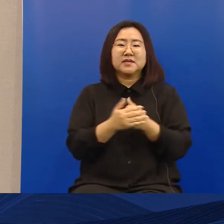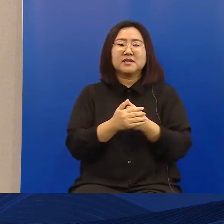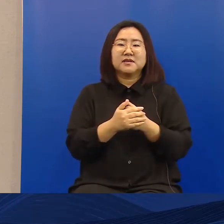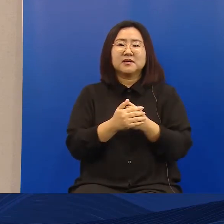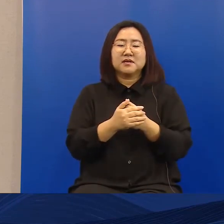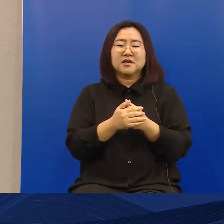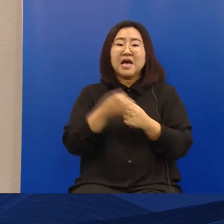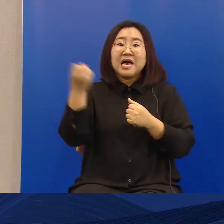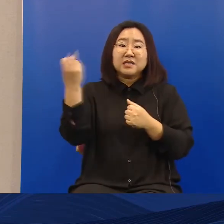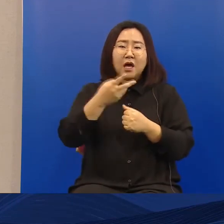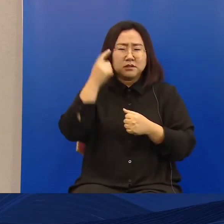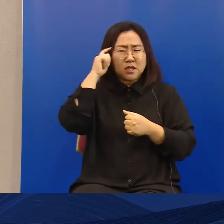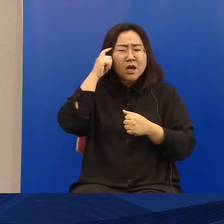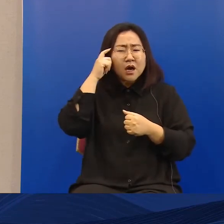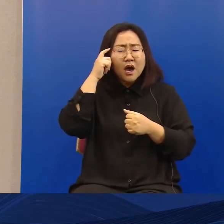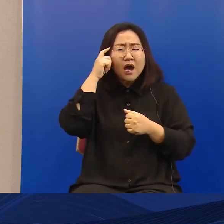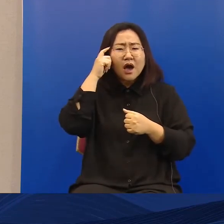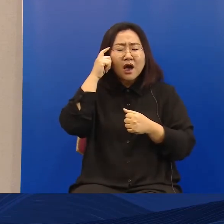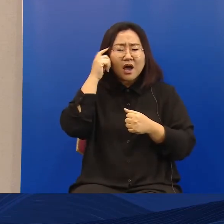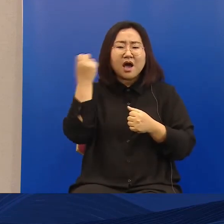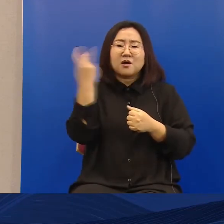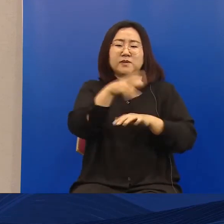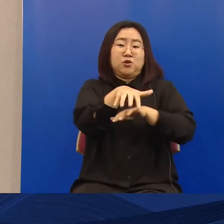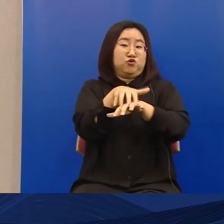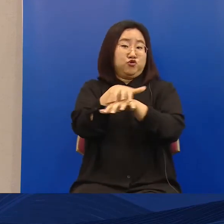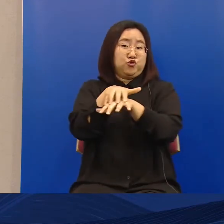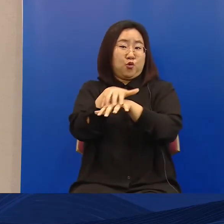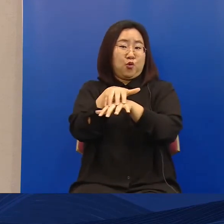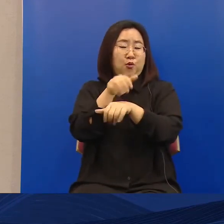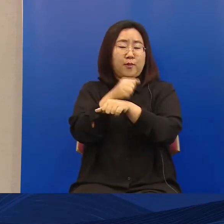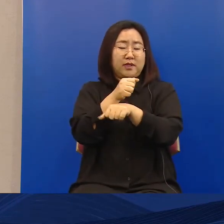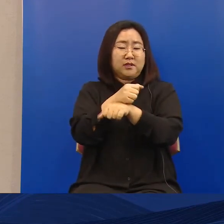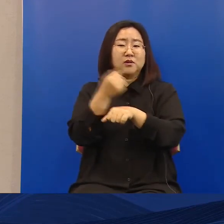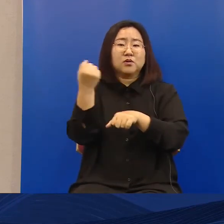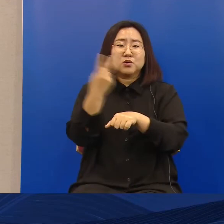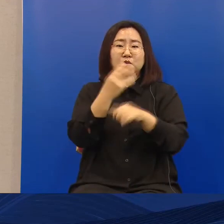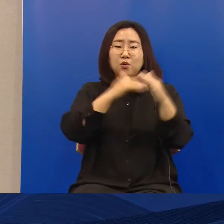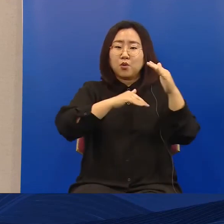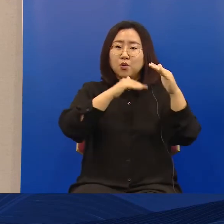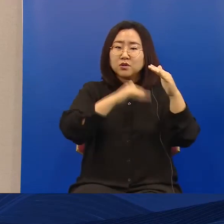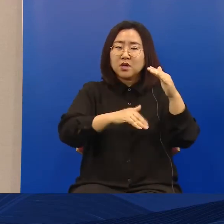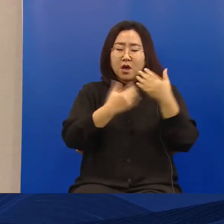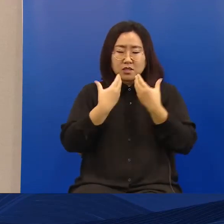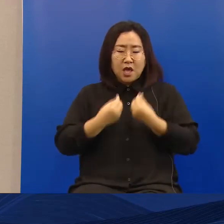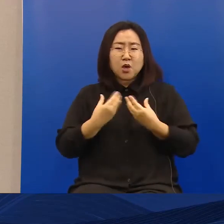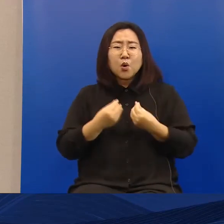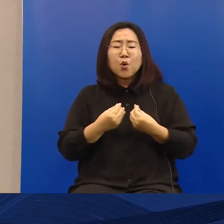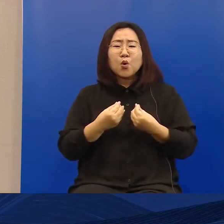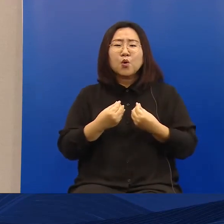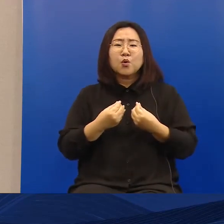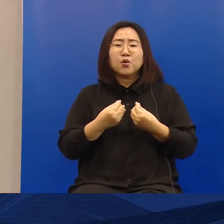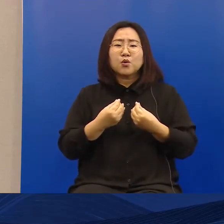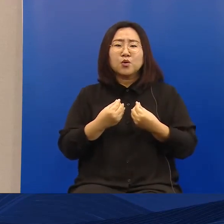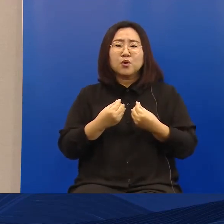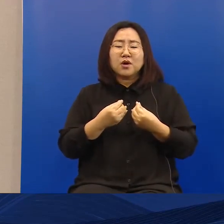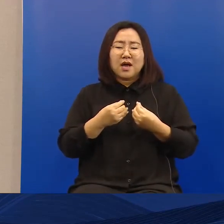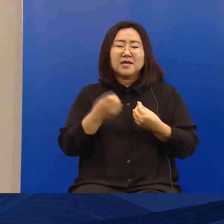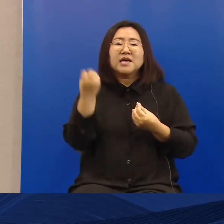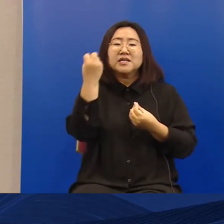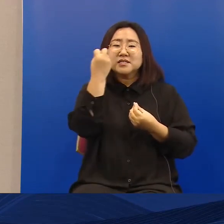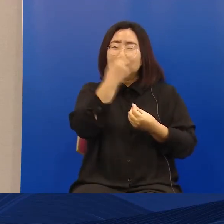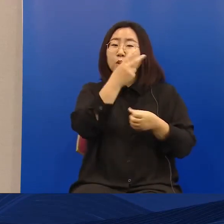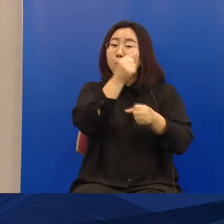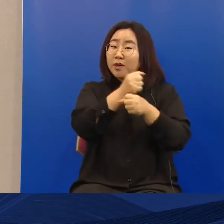이런 재개념화가 되니까 이제 재구조화가 되겠죠. 공적 수어 통역 서비스의 내용과 질이 새롭게 형성이 될